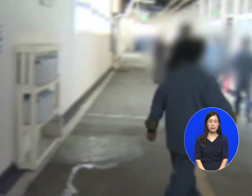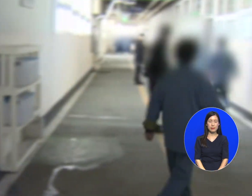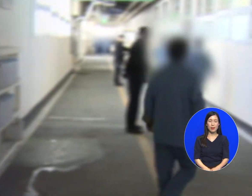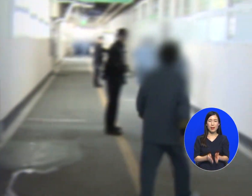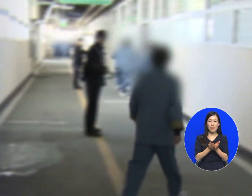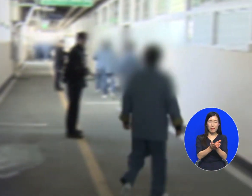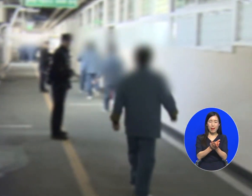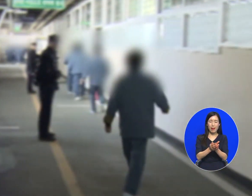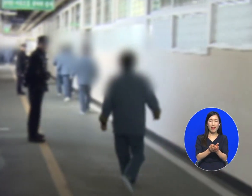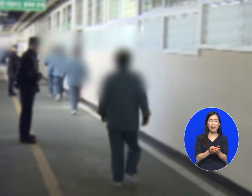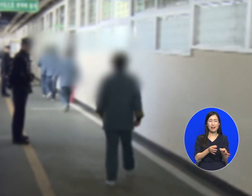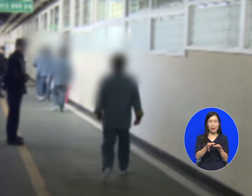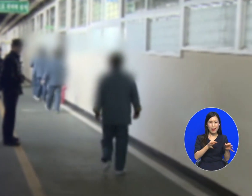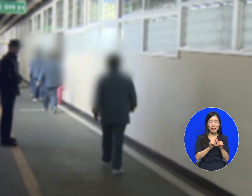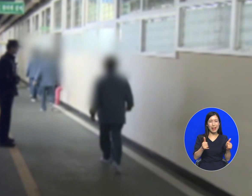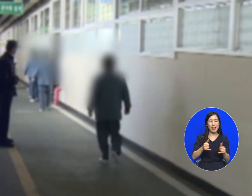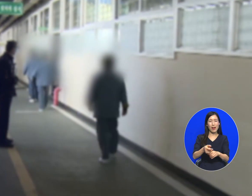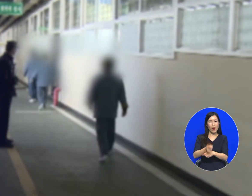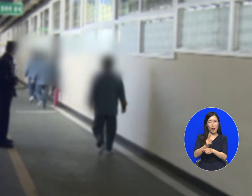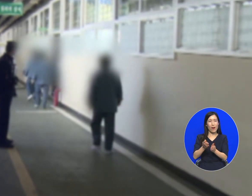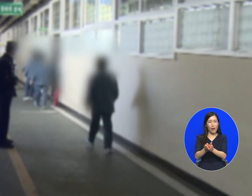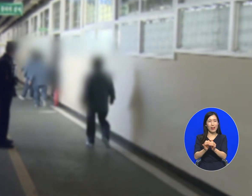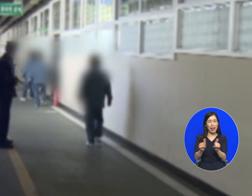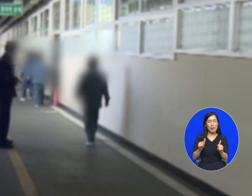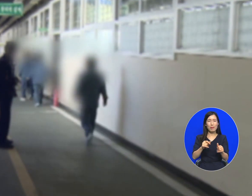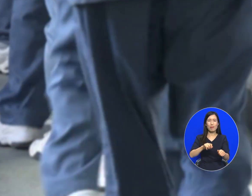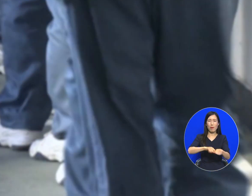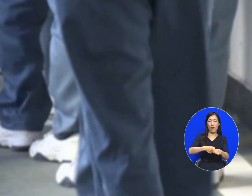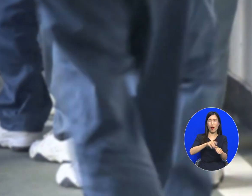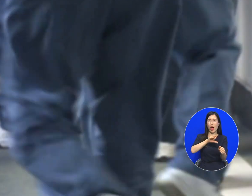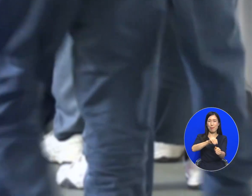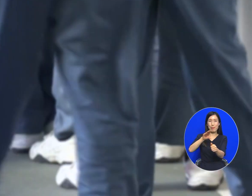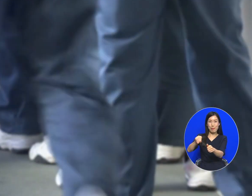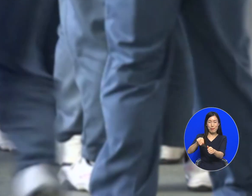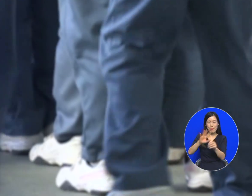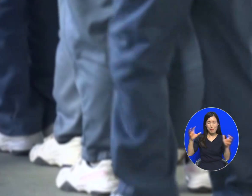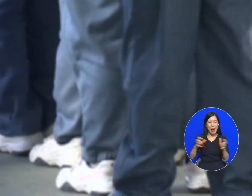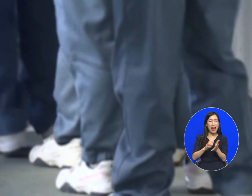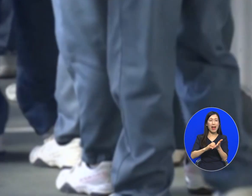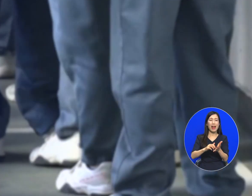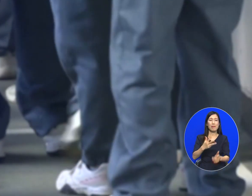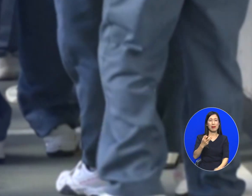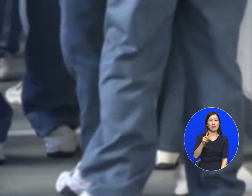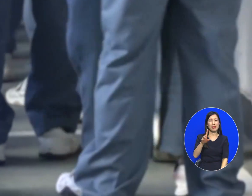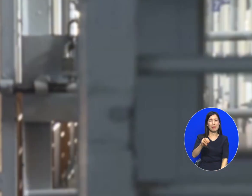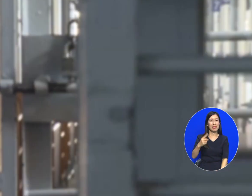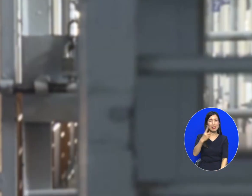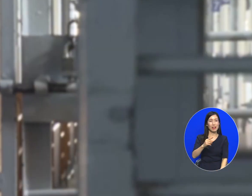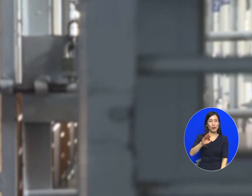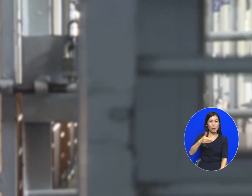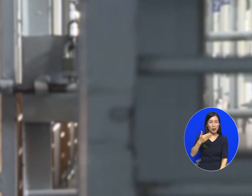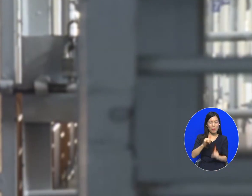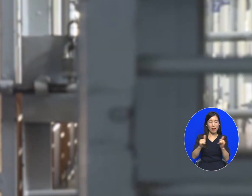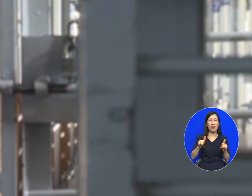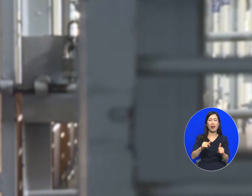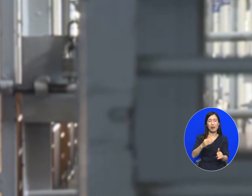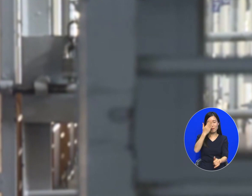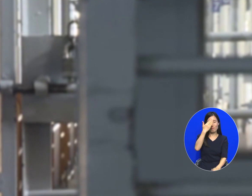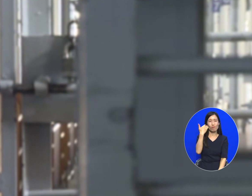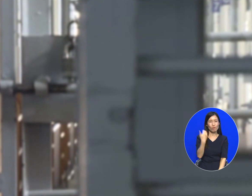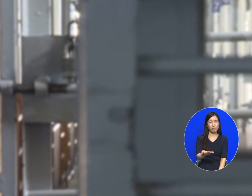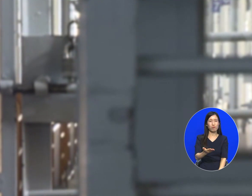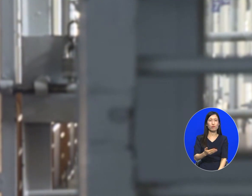여객 운송업 운행정지 생계형 어업인 어업 정지 등 행정제제자 81만 1901명에 대해서도 특별감면